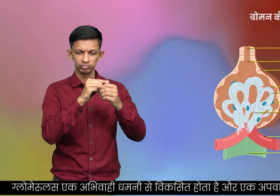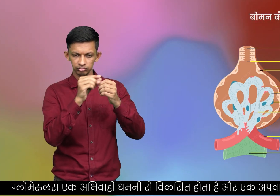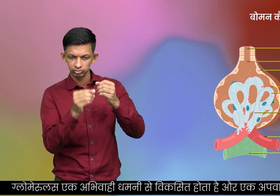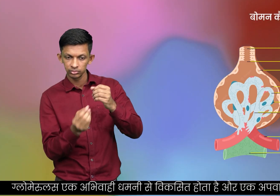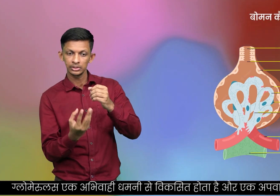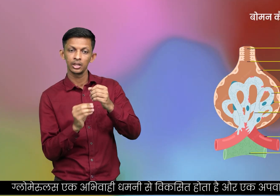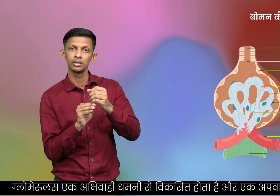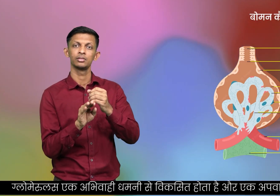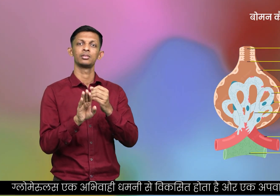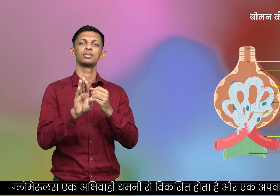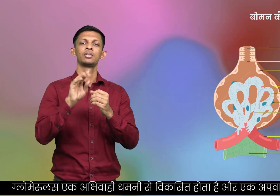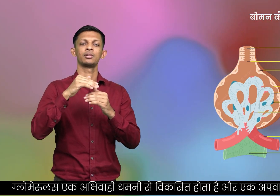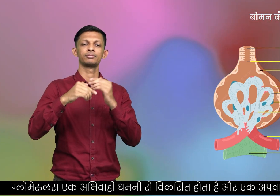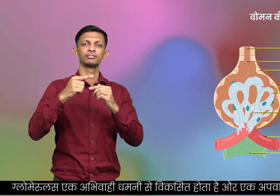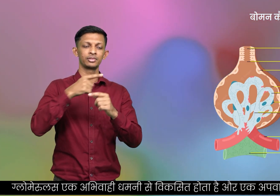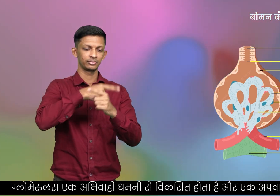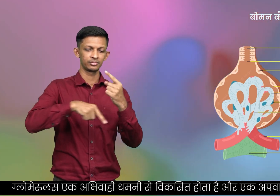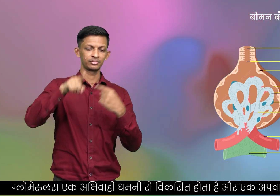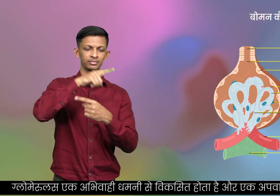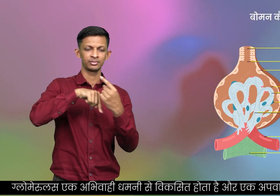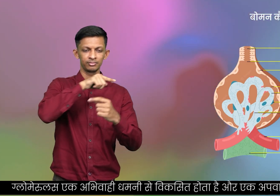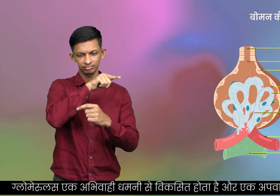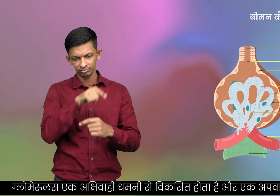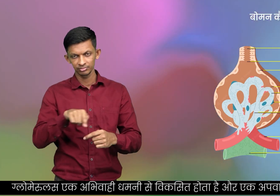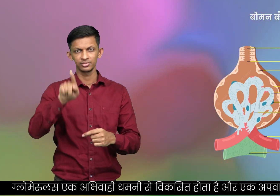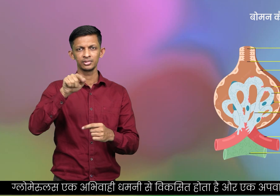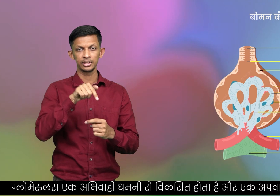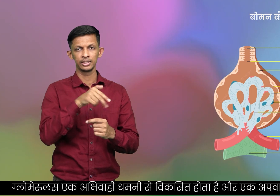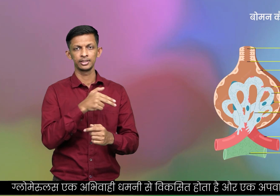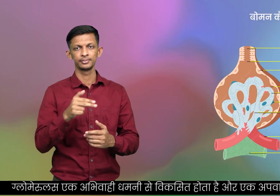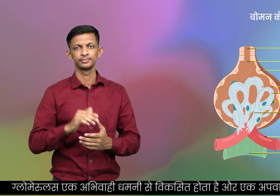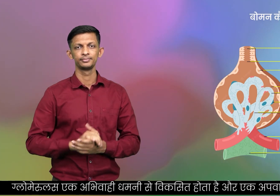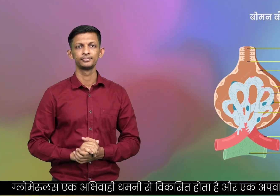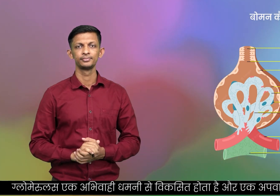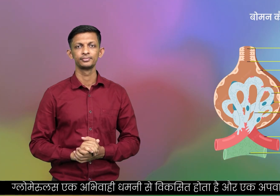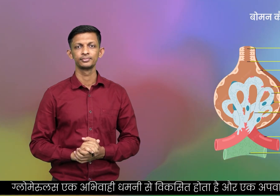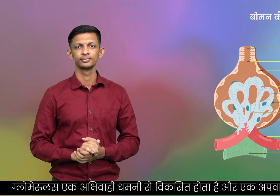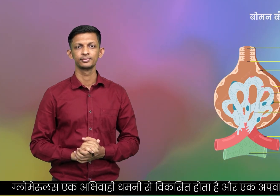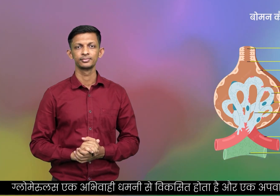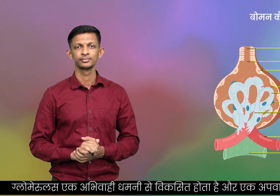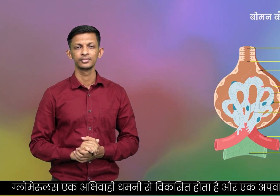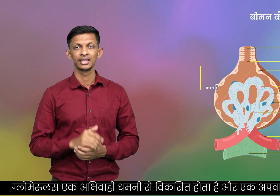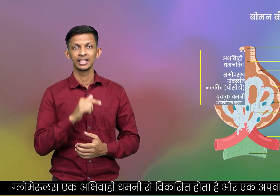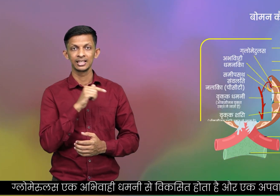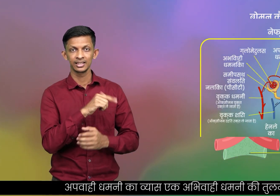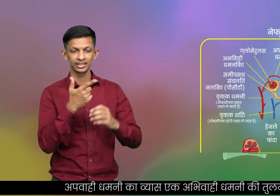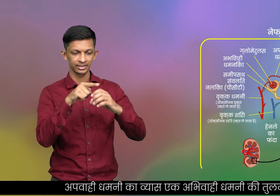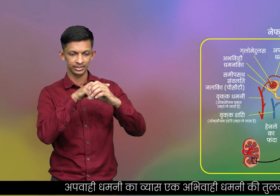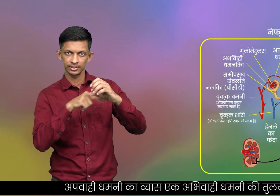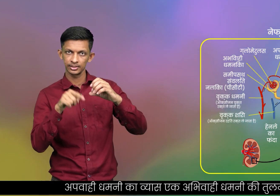से विकसित होता है और एक अपवाही धमनी को जन्म देता है। अपवाही